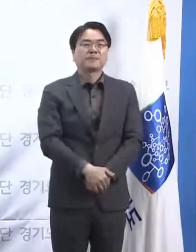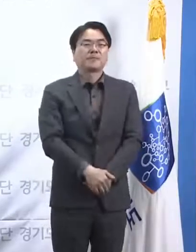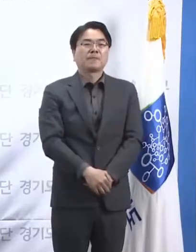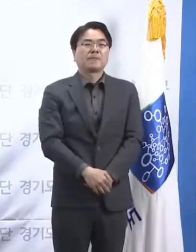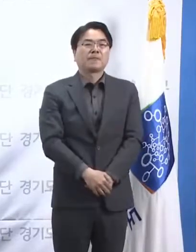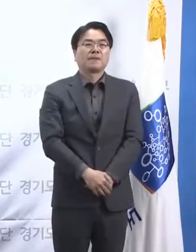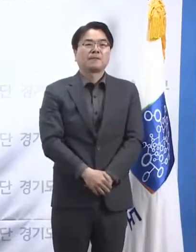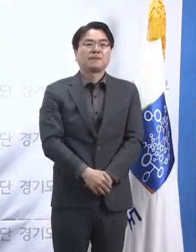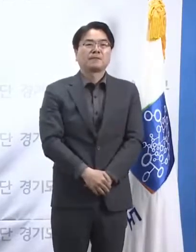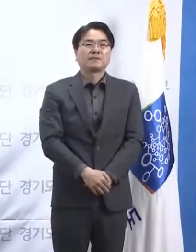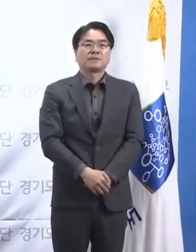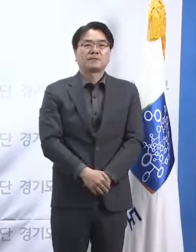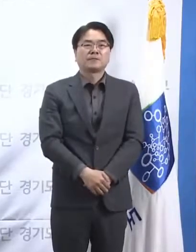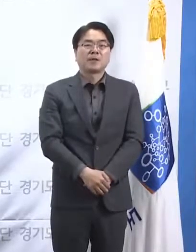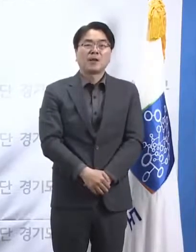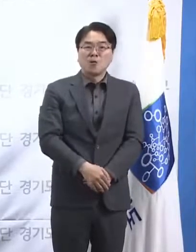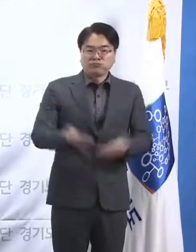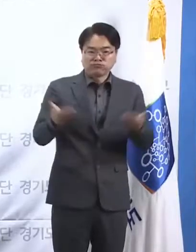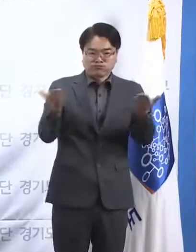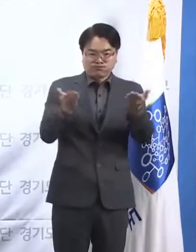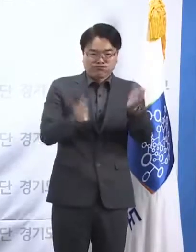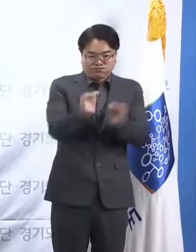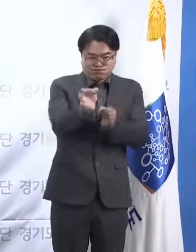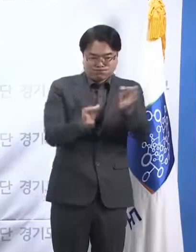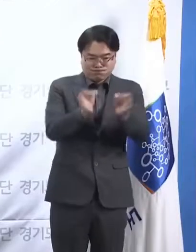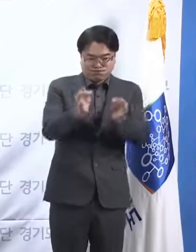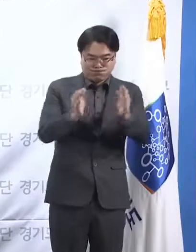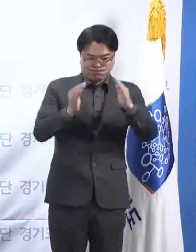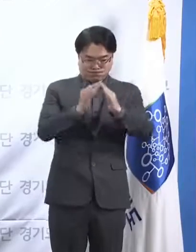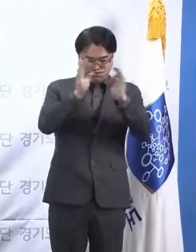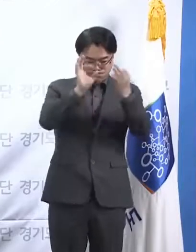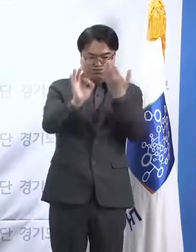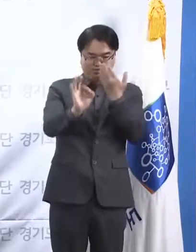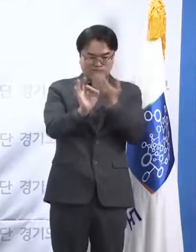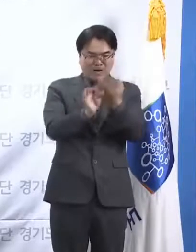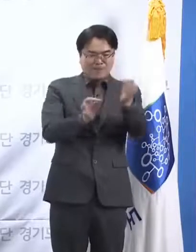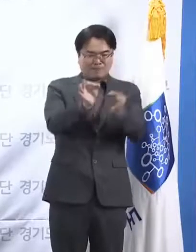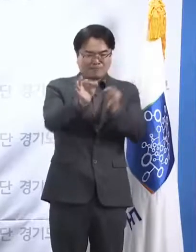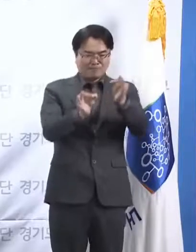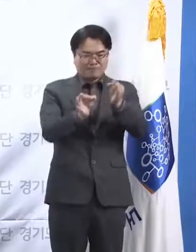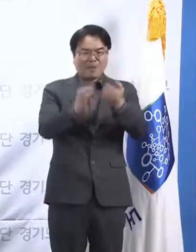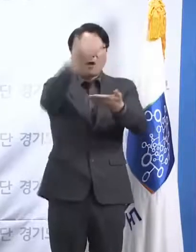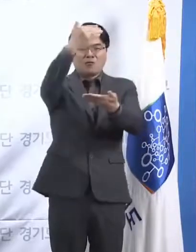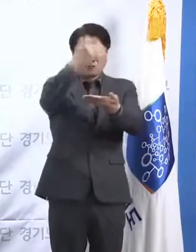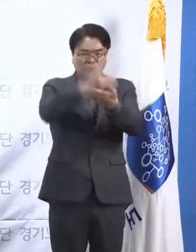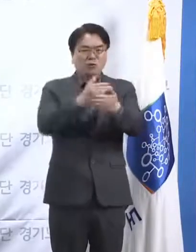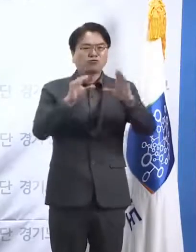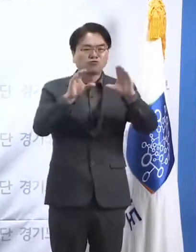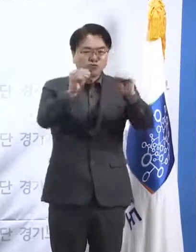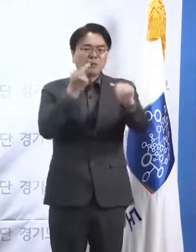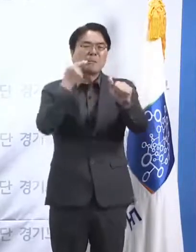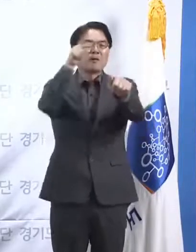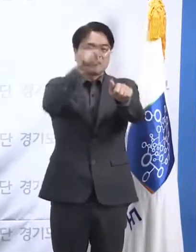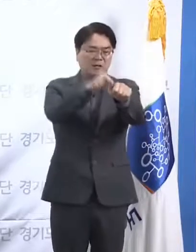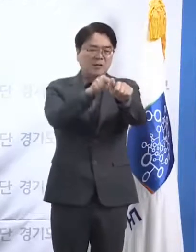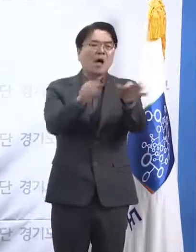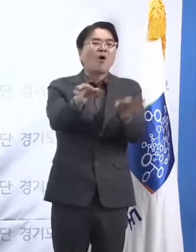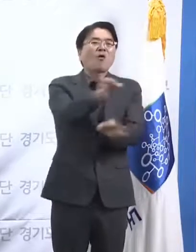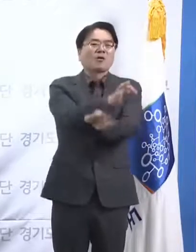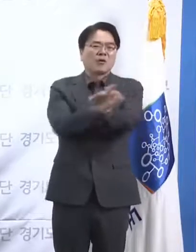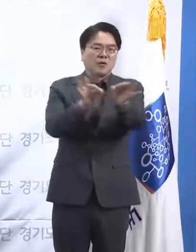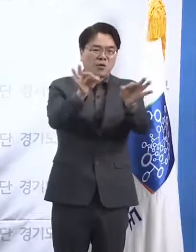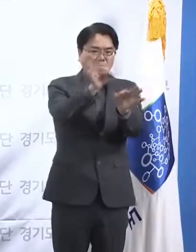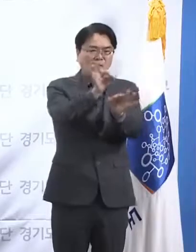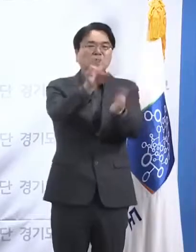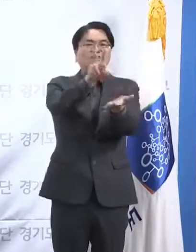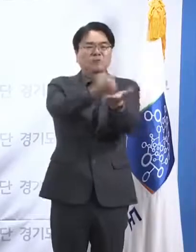우리 영업소에 대한 실질적 영업 중지 명령은 여러 가지 경제적 문제들 때문에